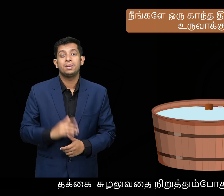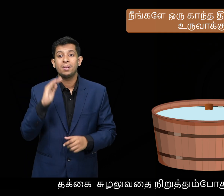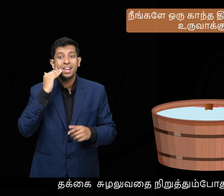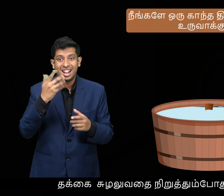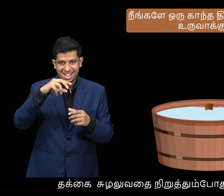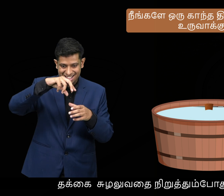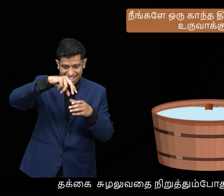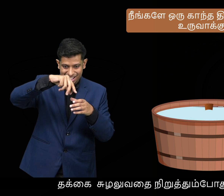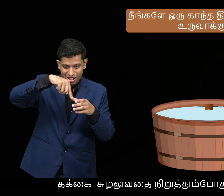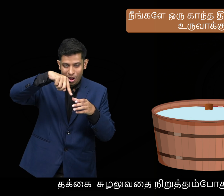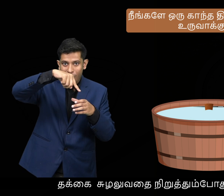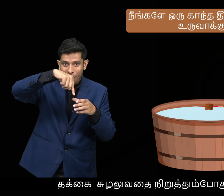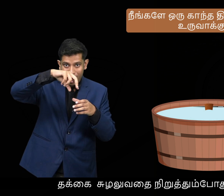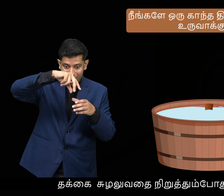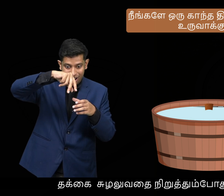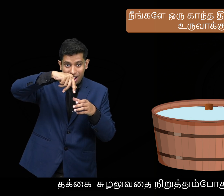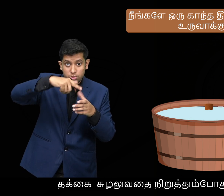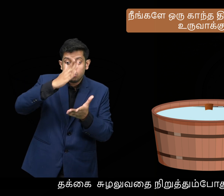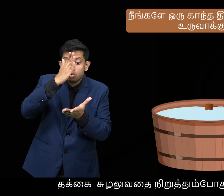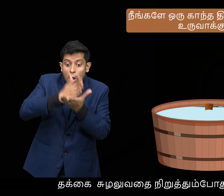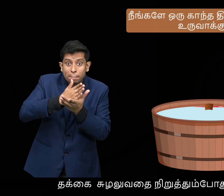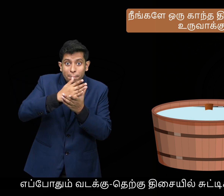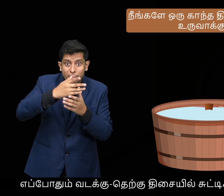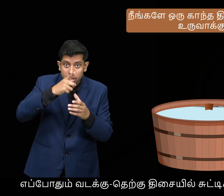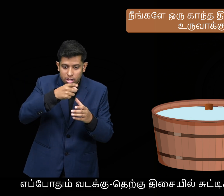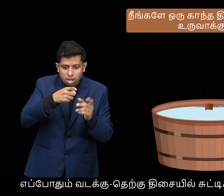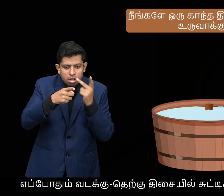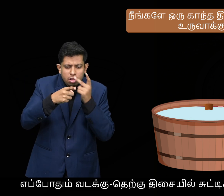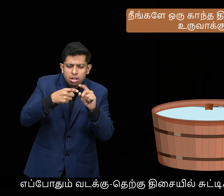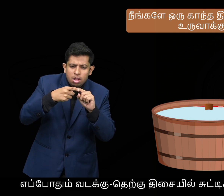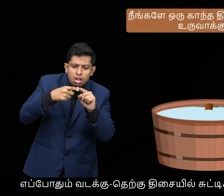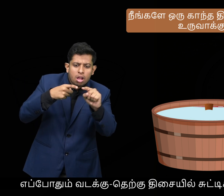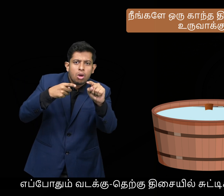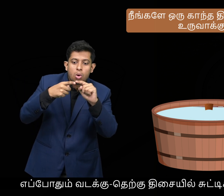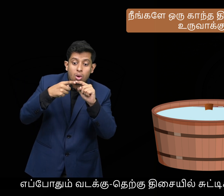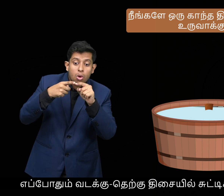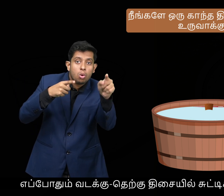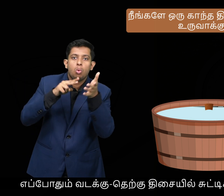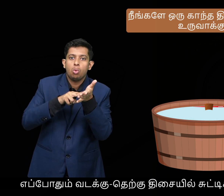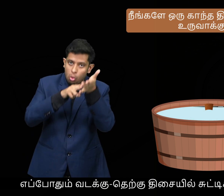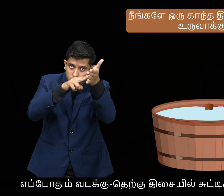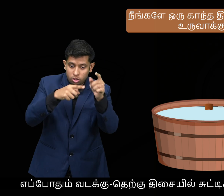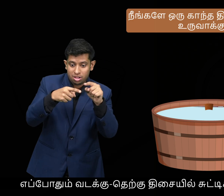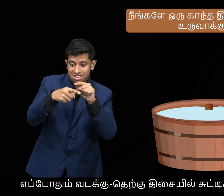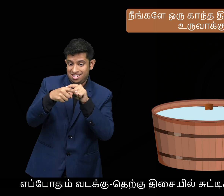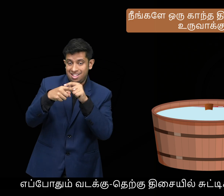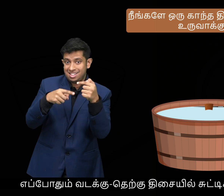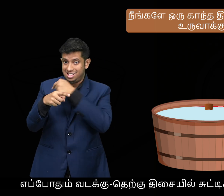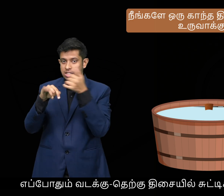தக்கை சுழலுவதை நிறுத்தும்போது ஊசி எப்போது வடக்கு தெற்கு திசையில் சுட்டிக்காட்டுகிறது?